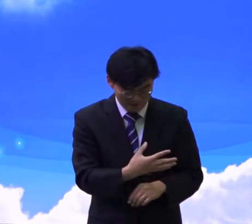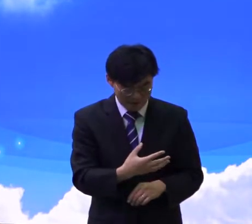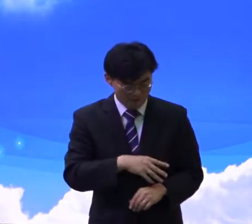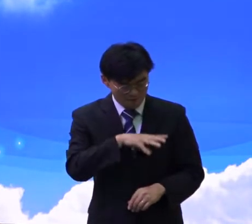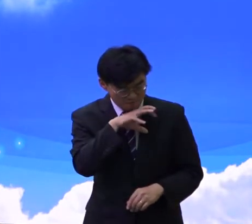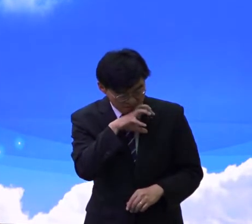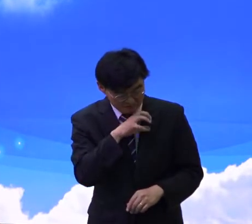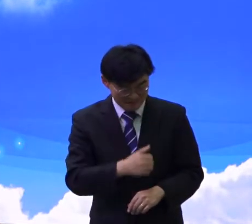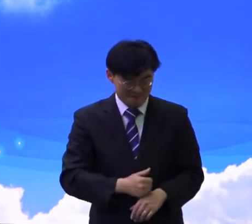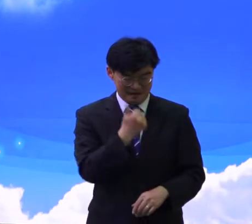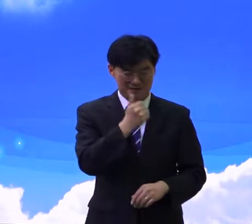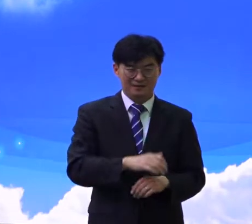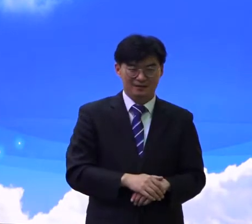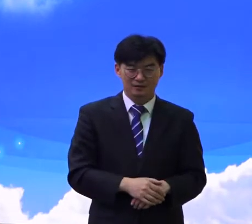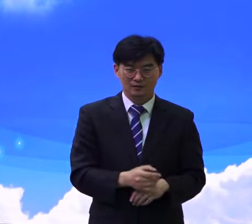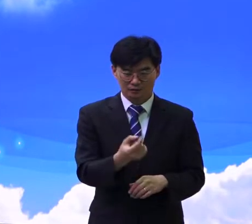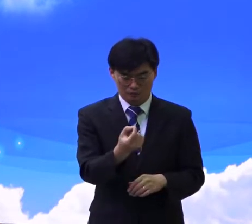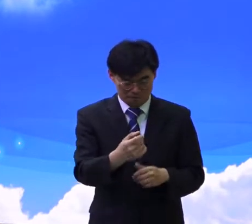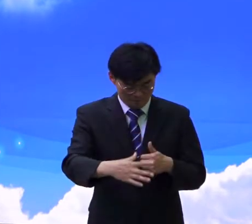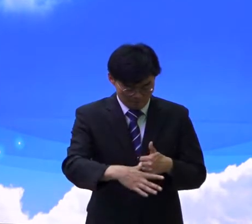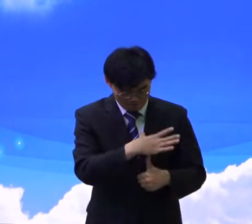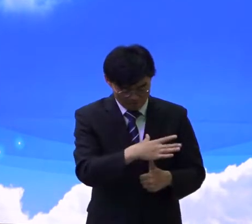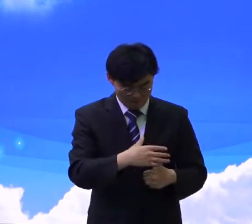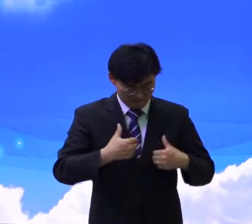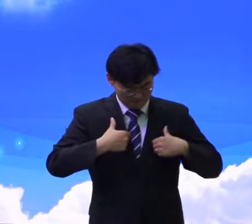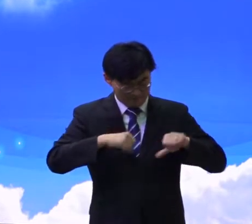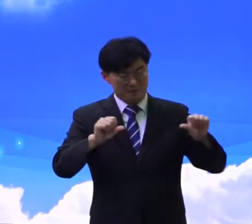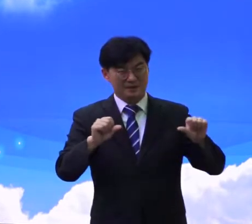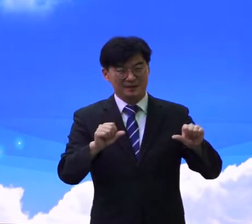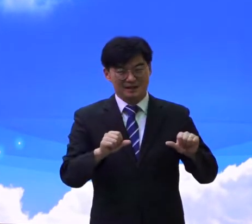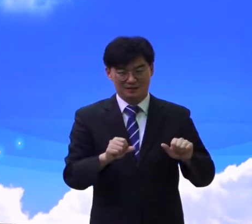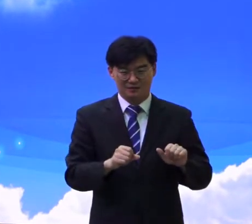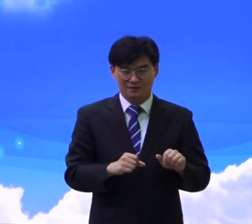주저앉고 포기하고 물러서는 것이죠.